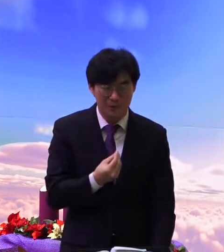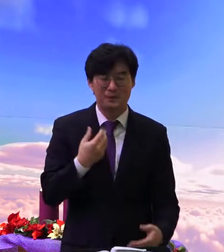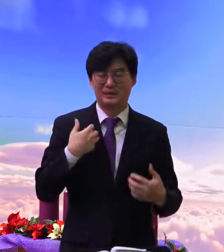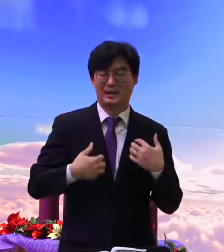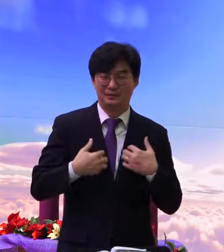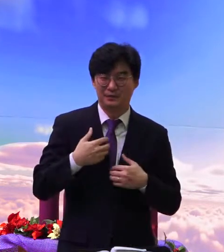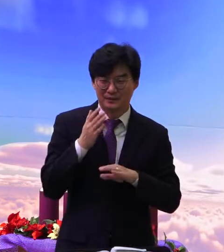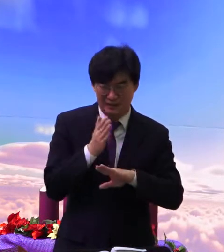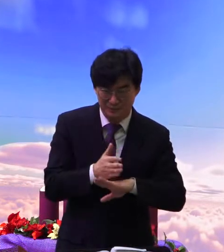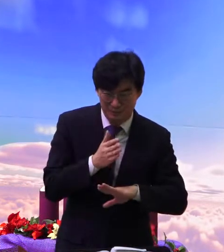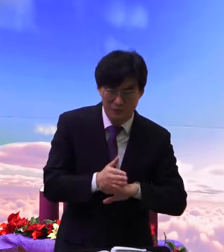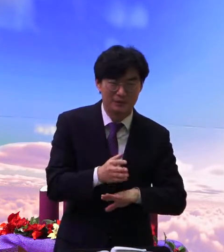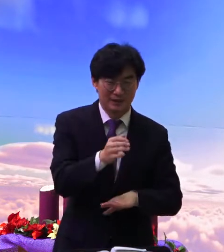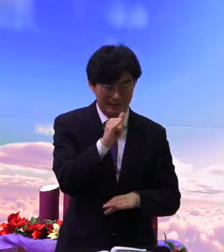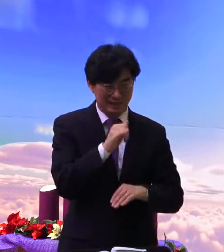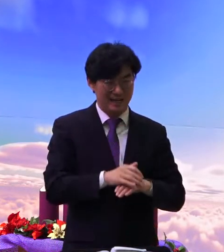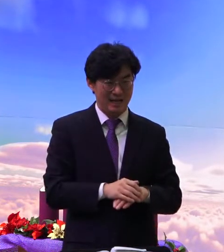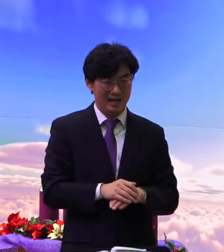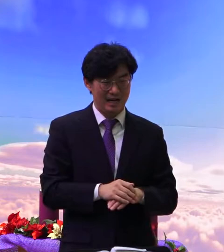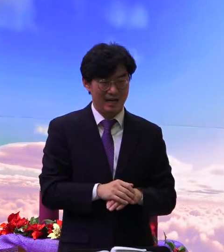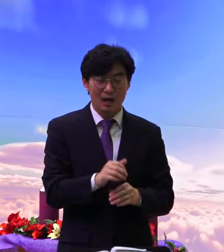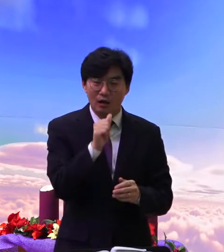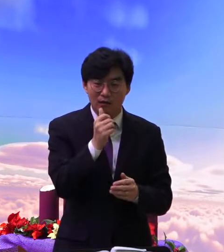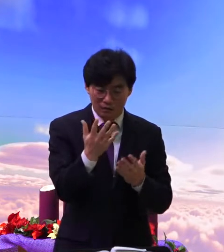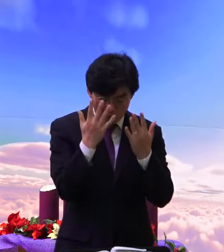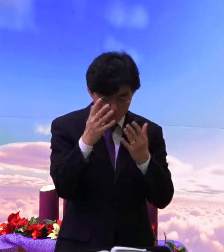그렇게 기쁨으로 행복해하고 있는 것입니다.